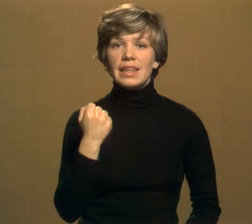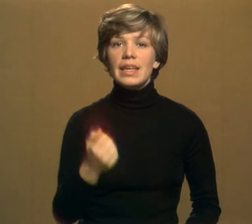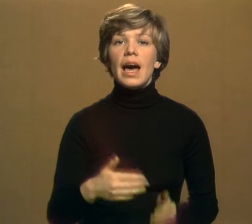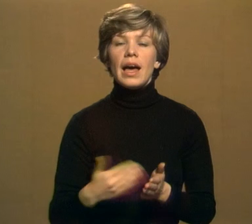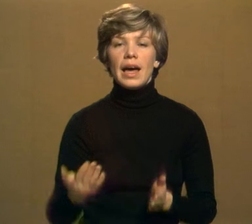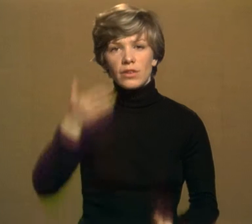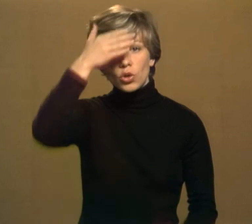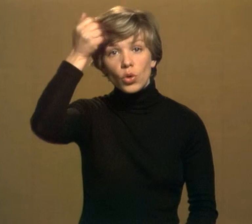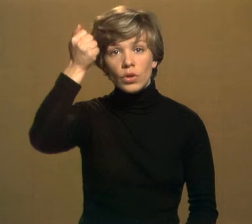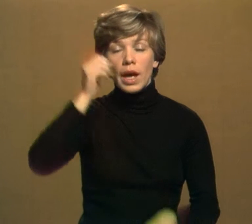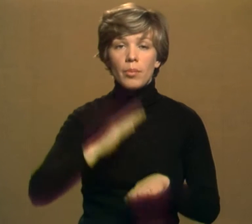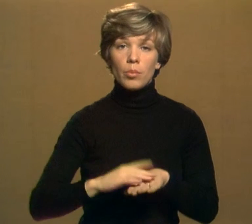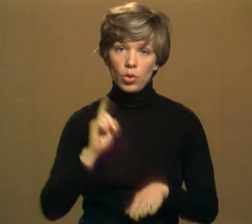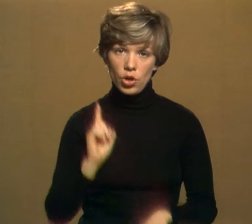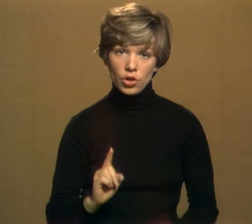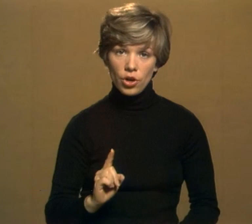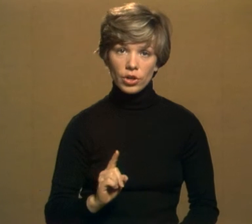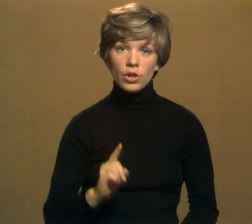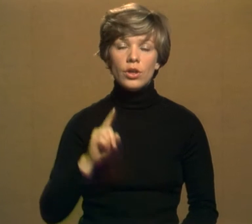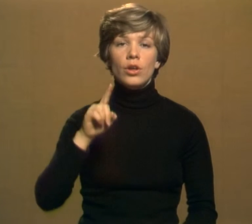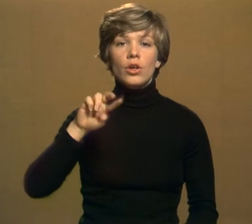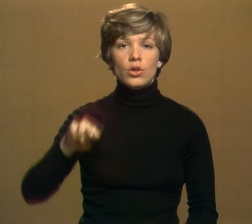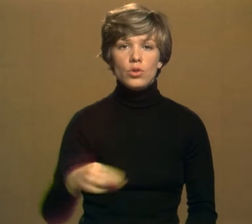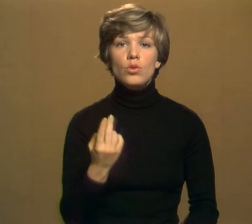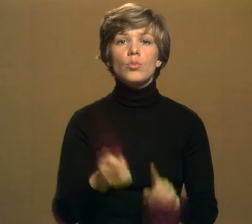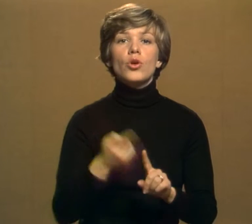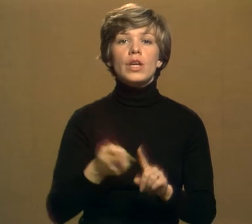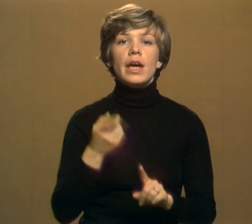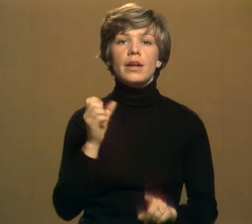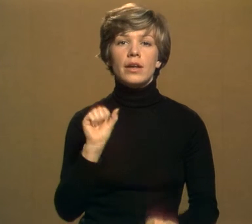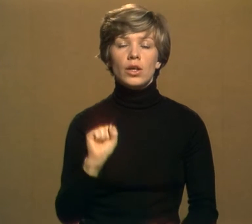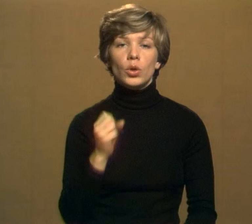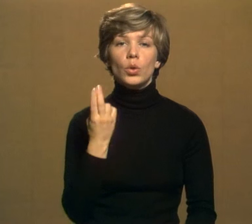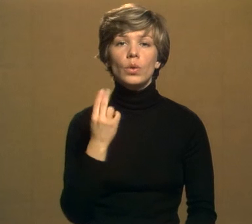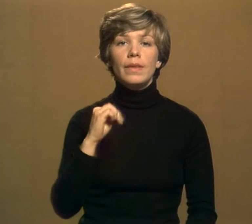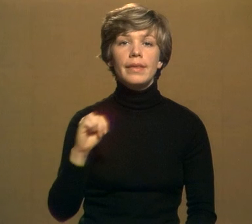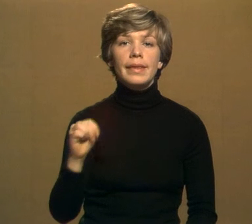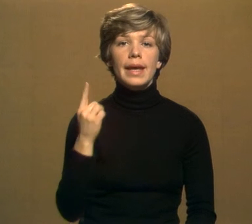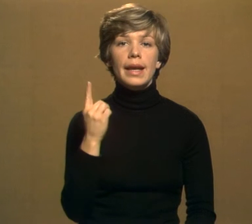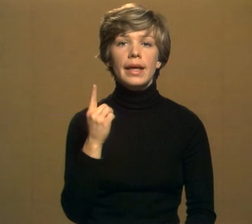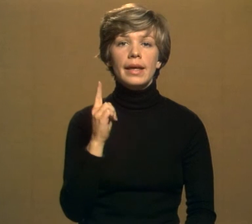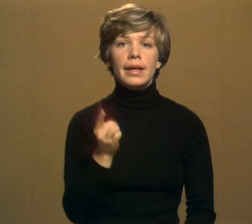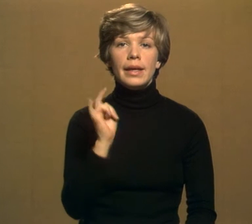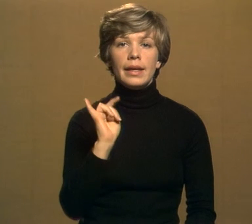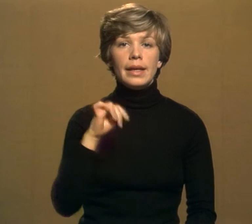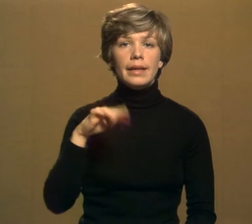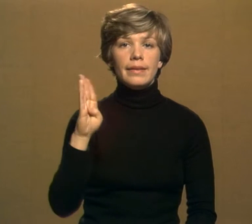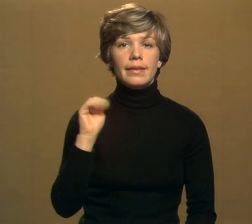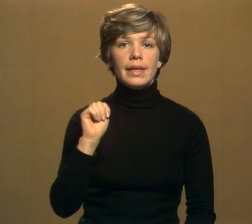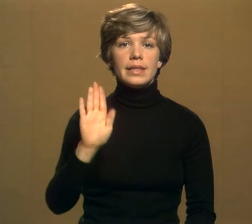viktiga att kunna på lördag. Nu börjar Gunnel Lindes